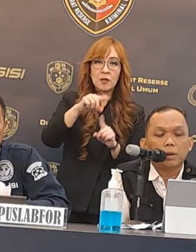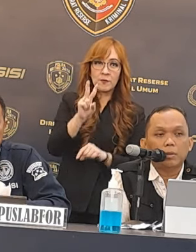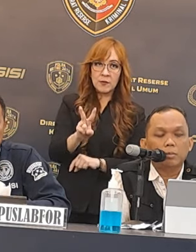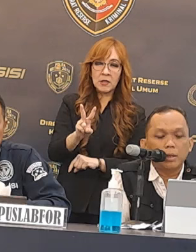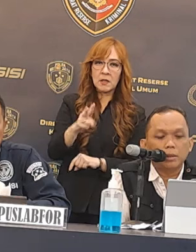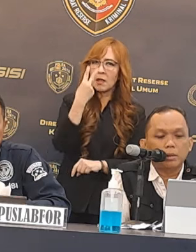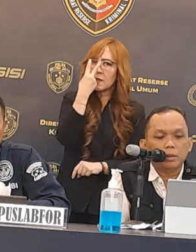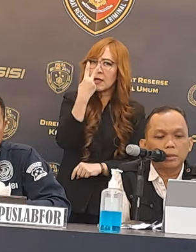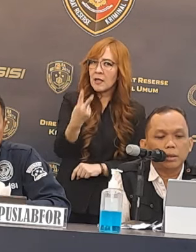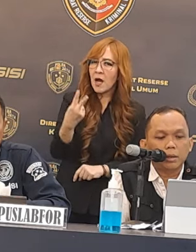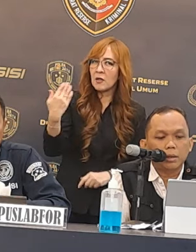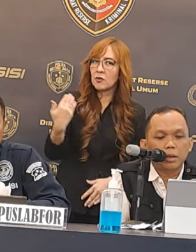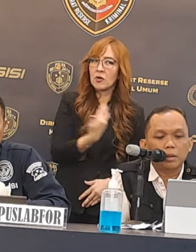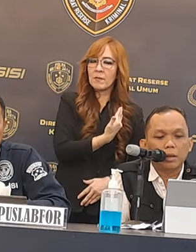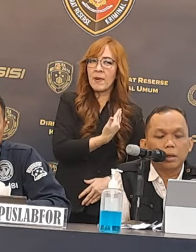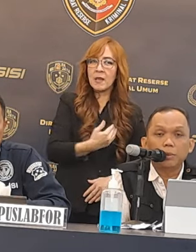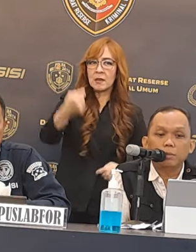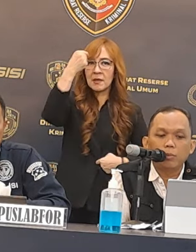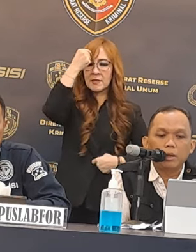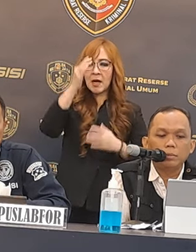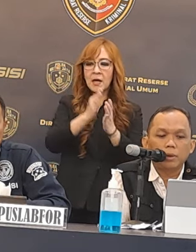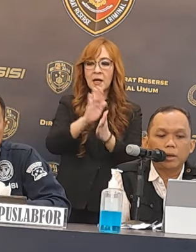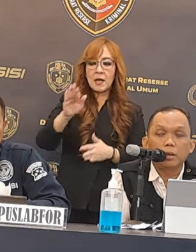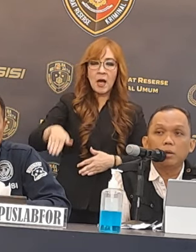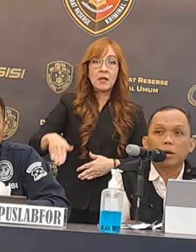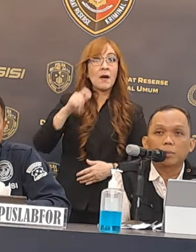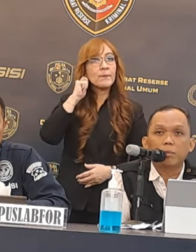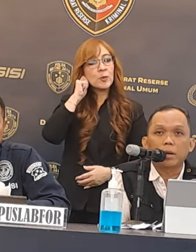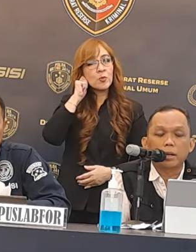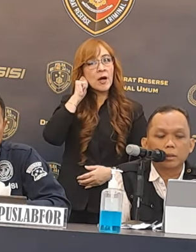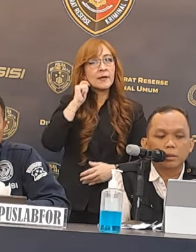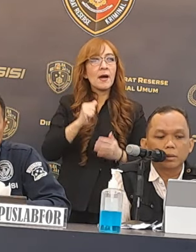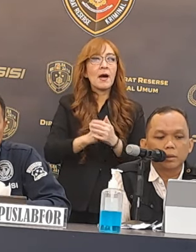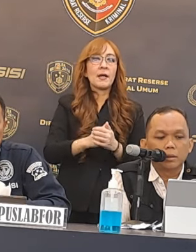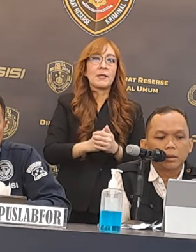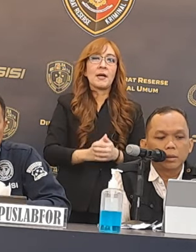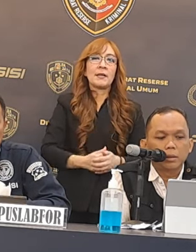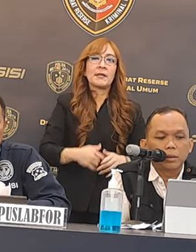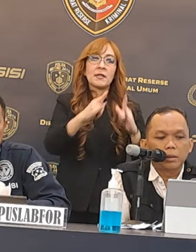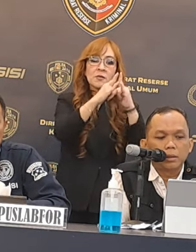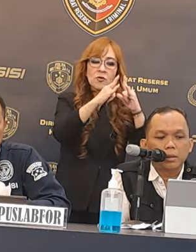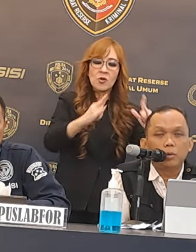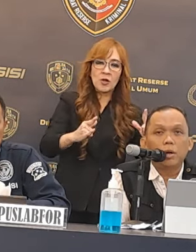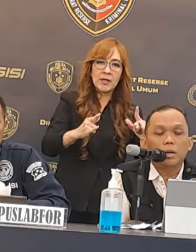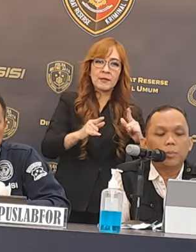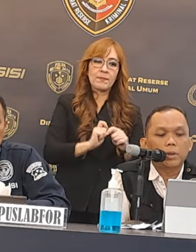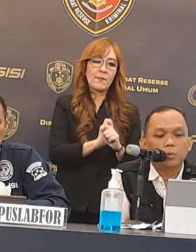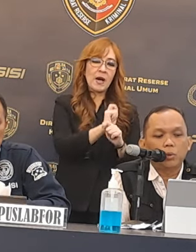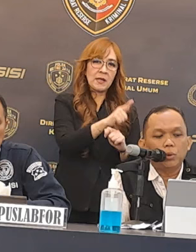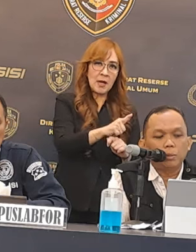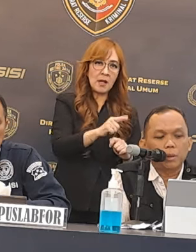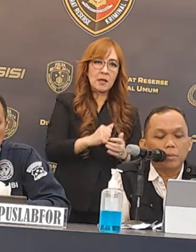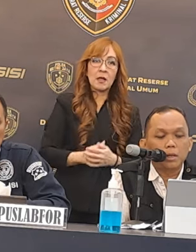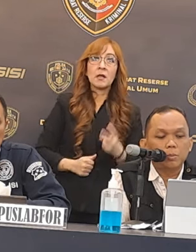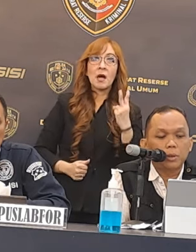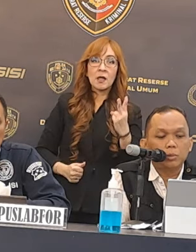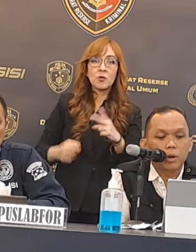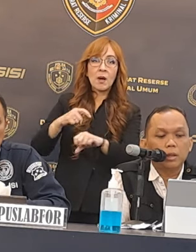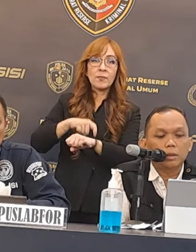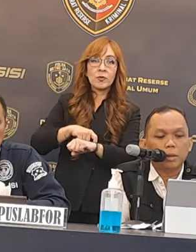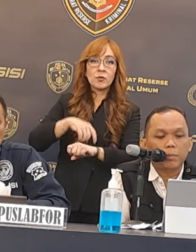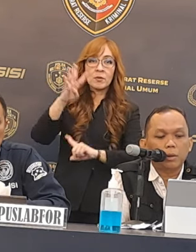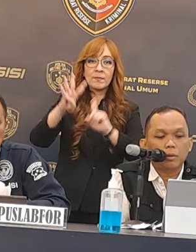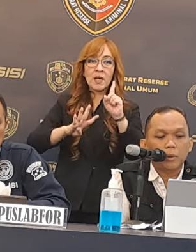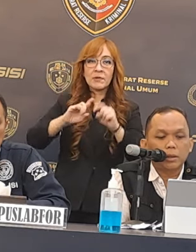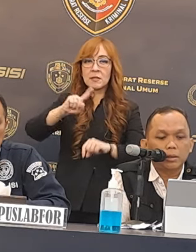itu tampak korban, tersangka, dan anak perempuan berada di loket pembayaran. Yang kedua, pada pukul